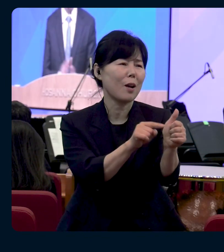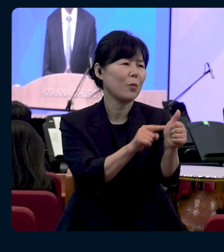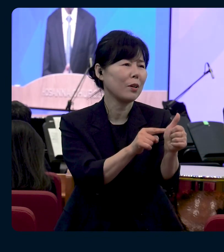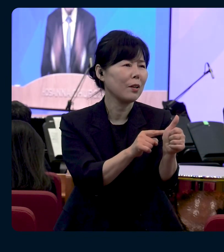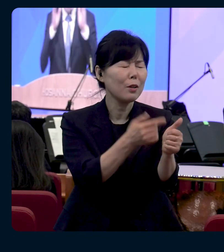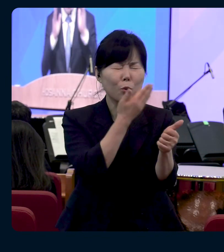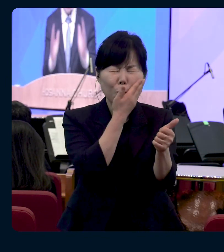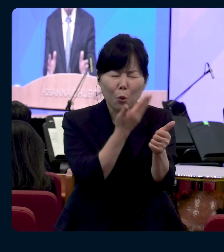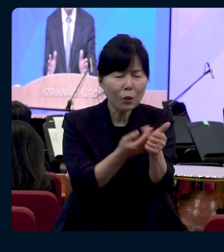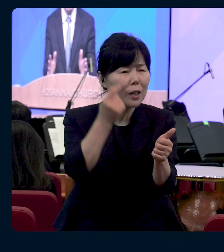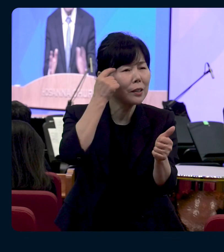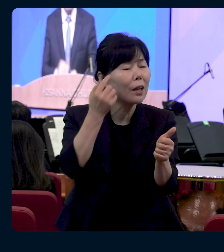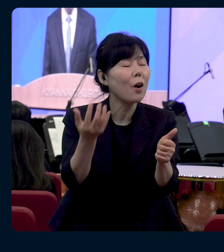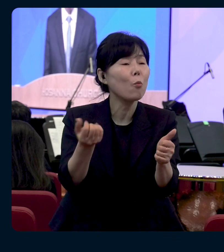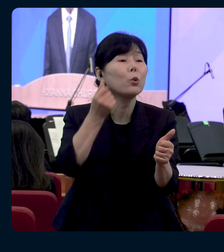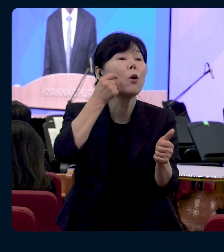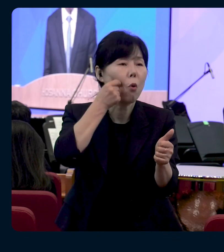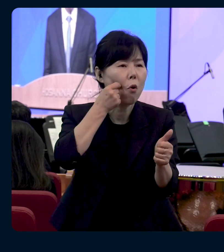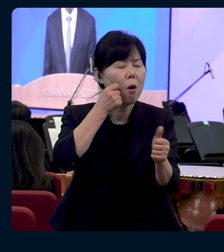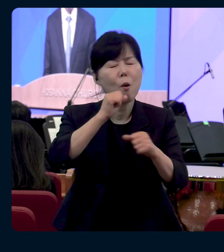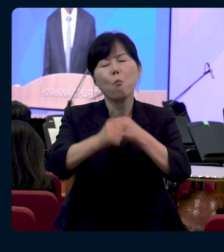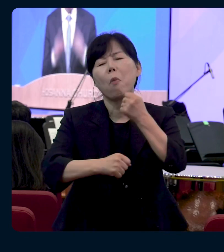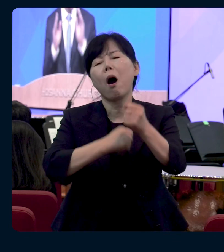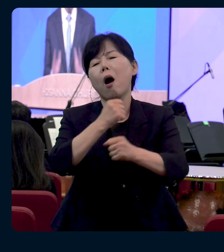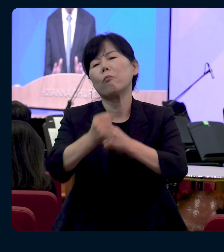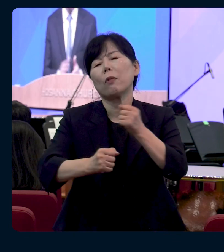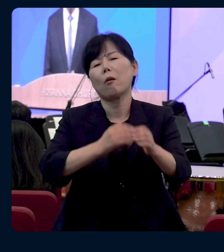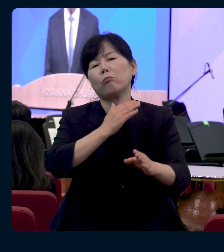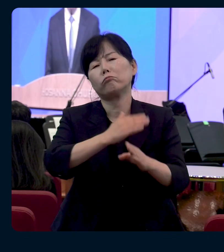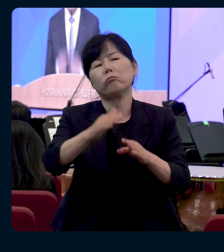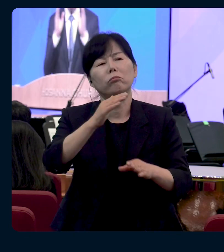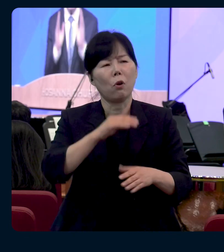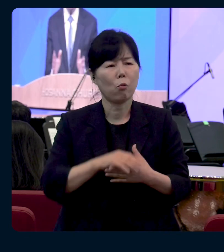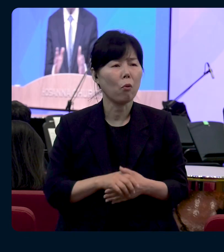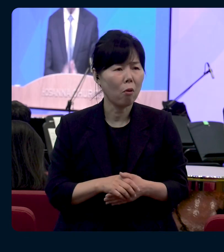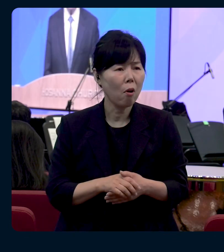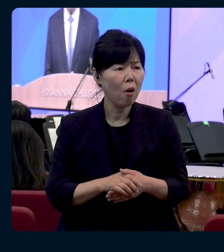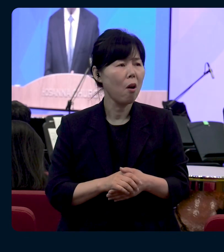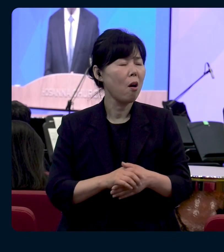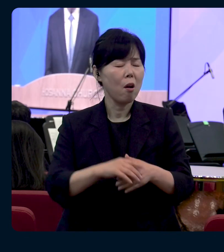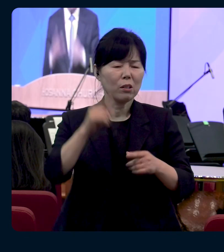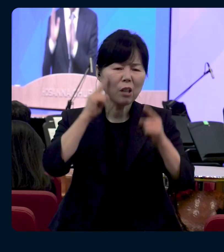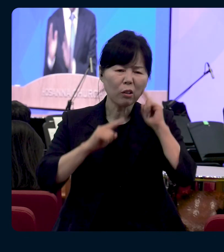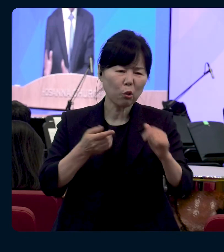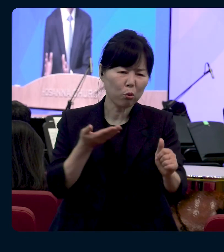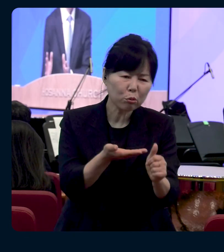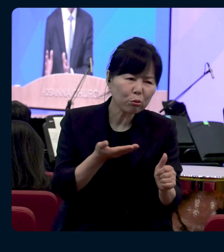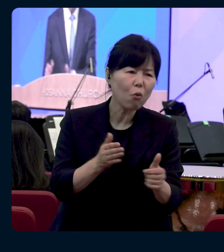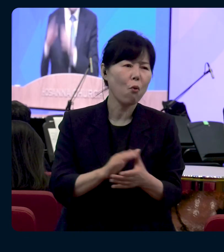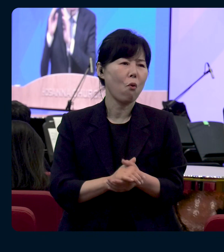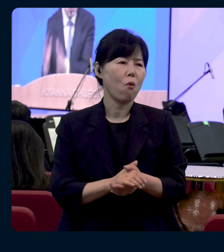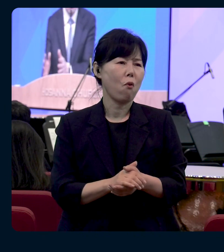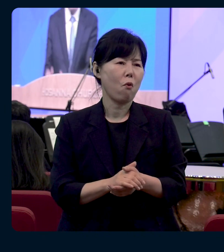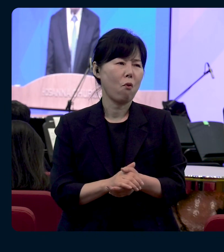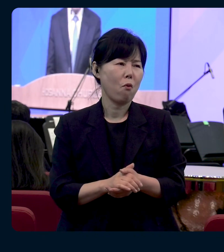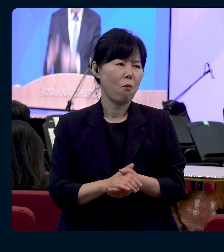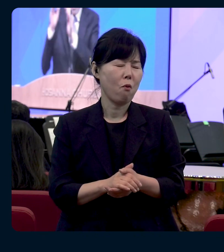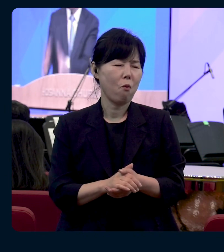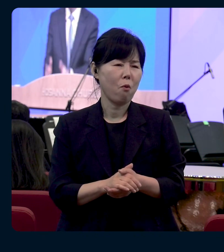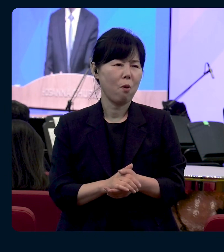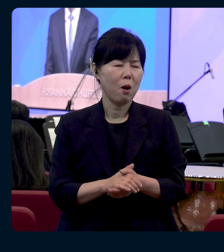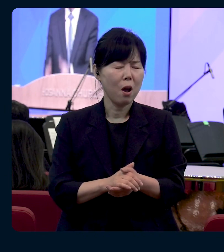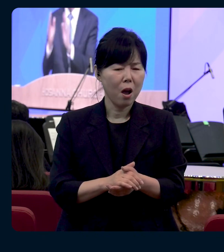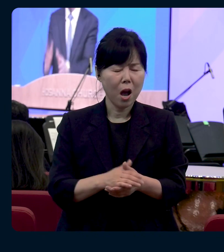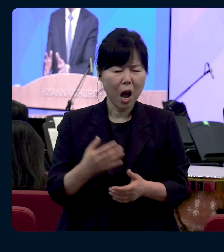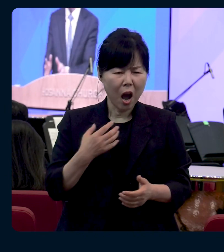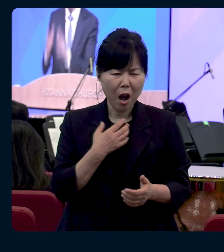줄 모르고 함부로 대하고 사소한 욕심과 상처 때문에 소중한 사람에게 상처 주고